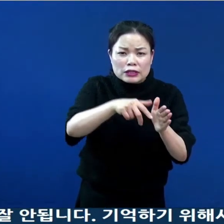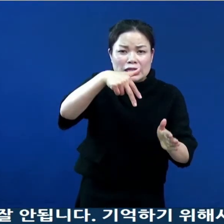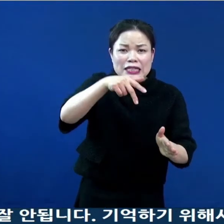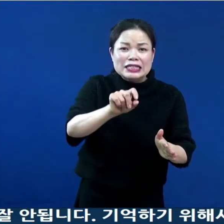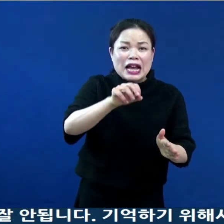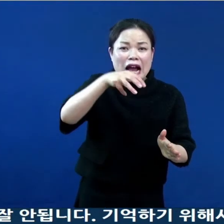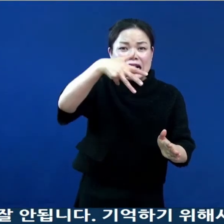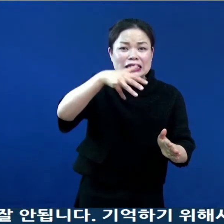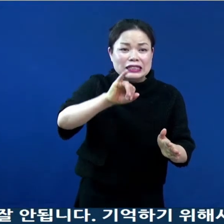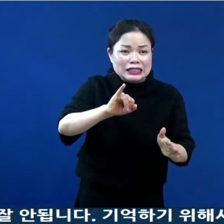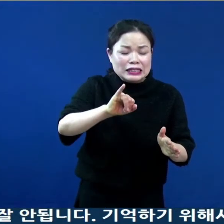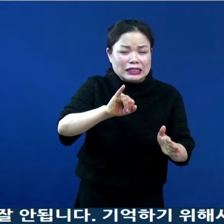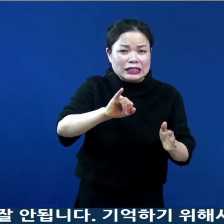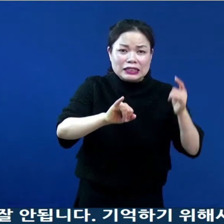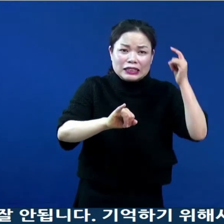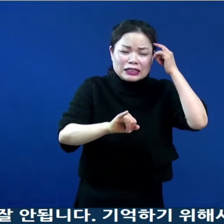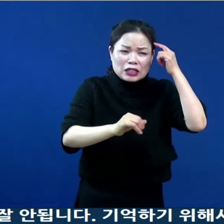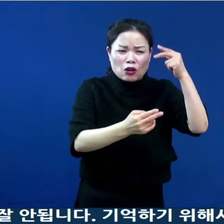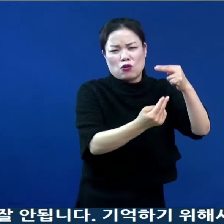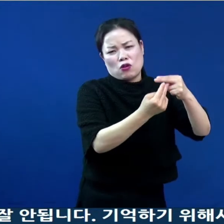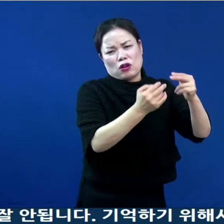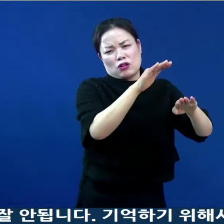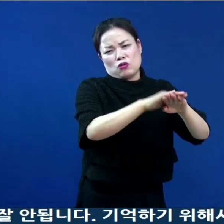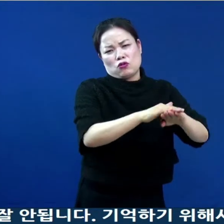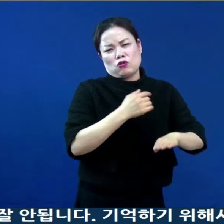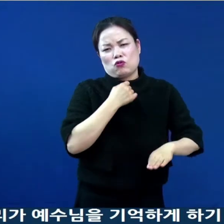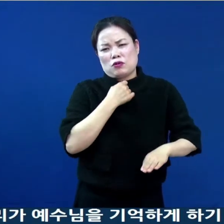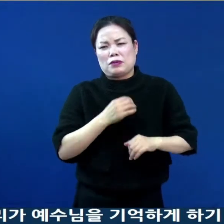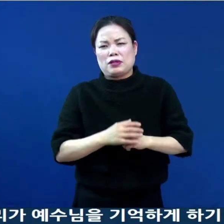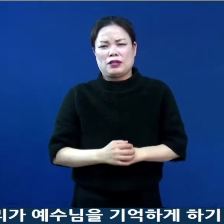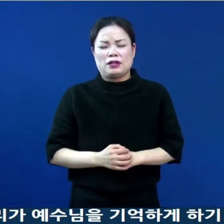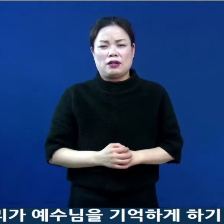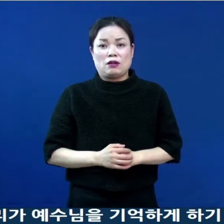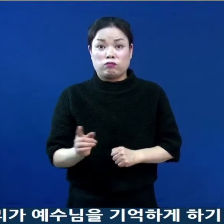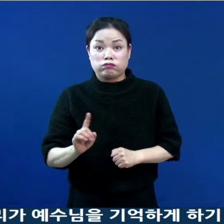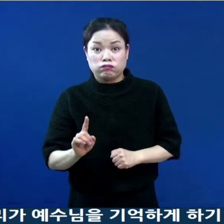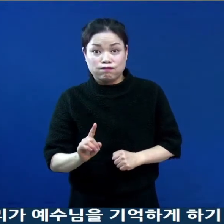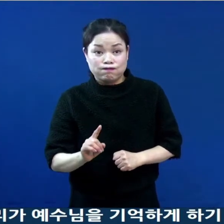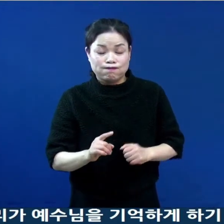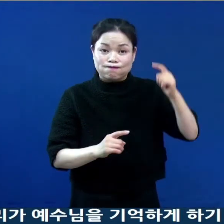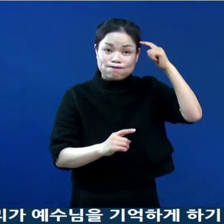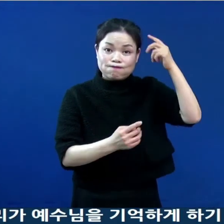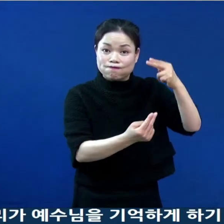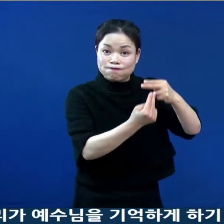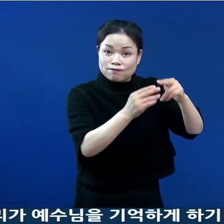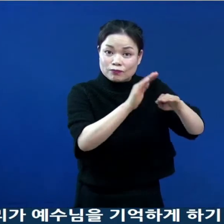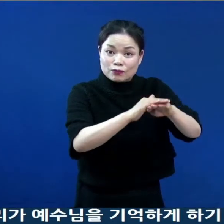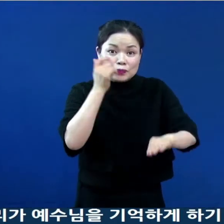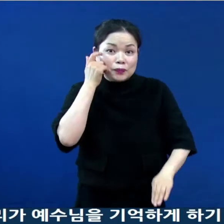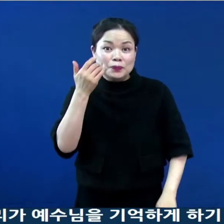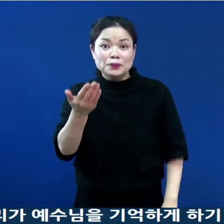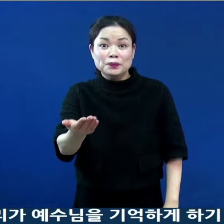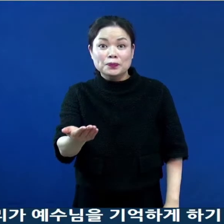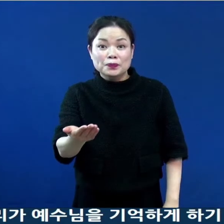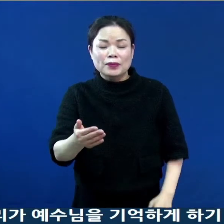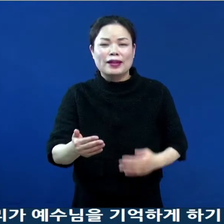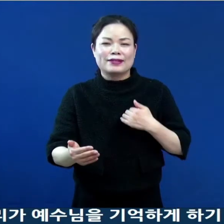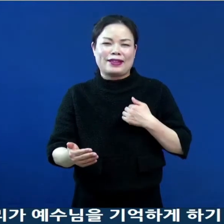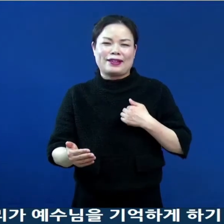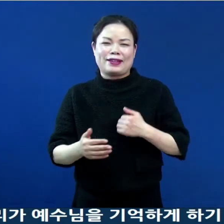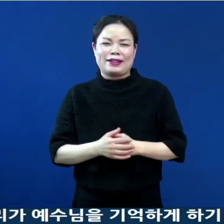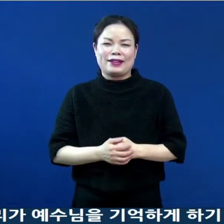장치를 마련해 두기를 권합니다. 어떤 장치를 여러분 마련해 두실 수 있겠습니까?